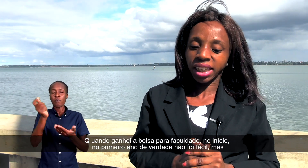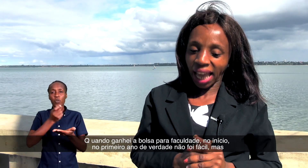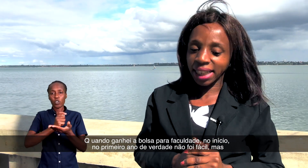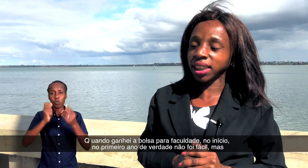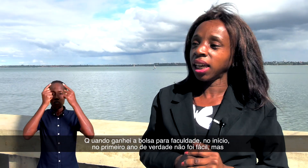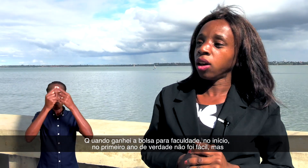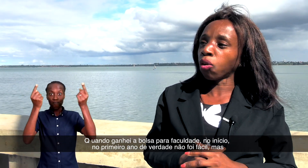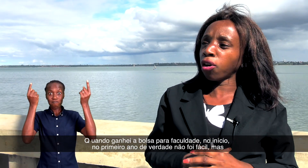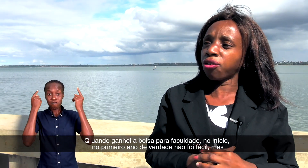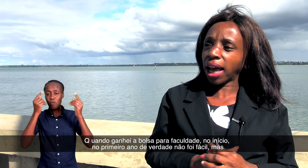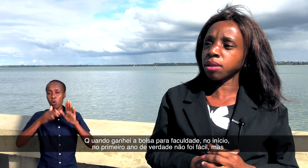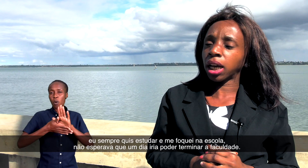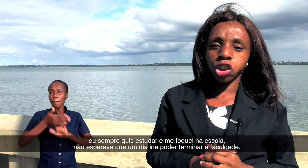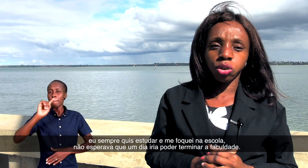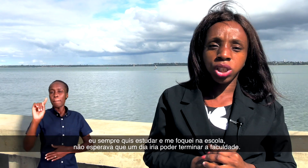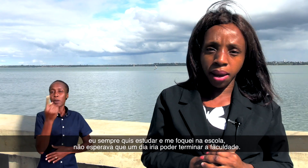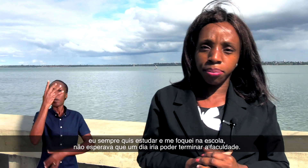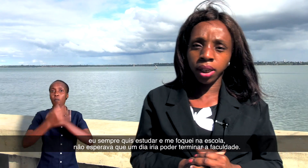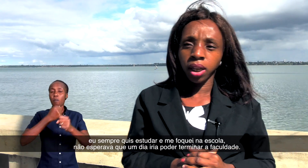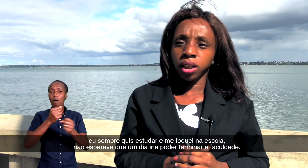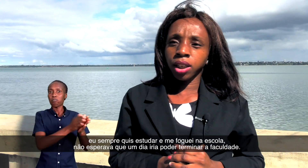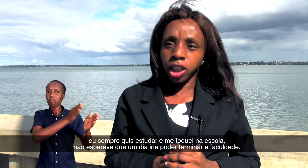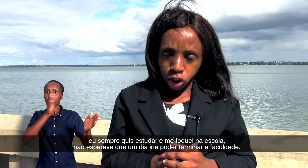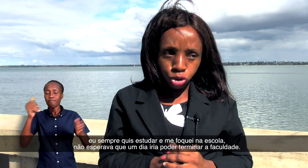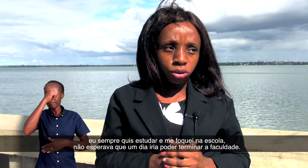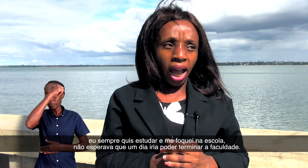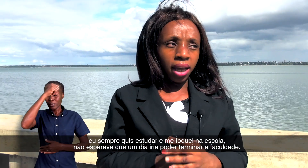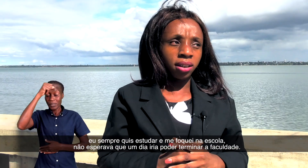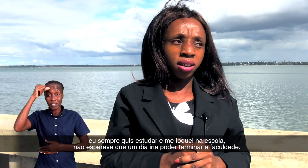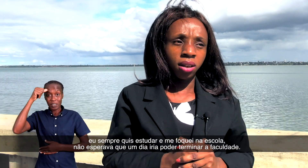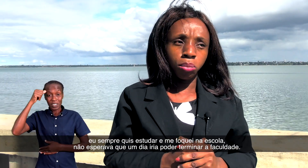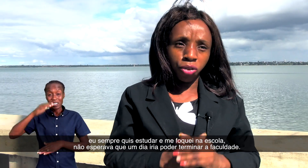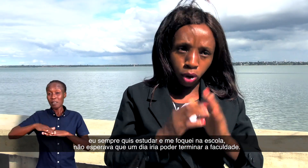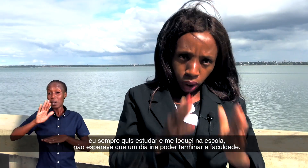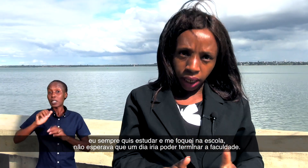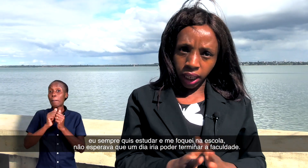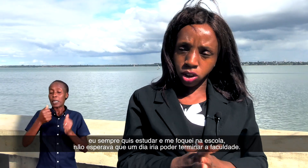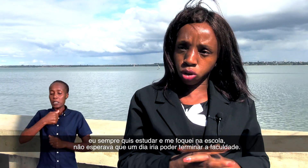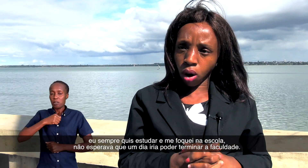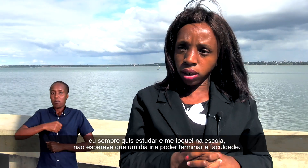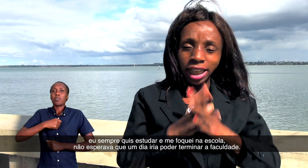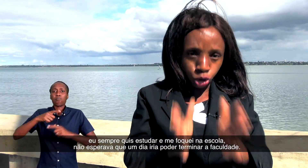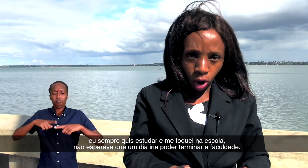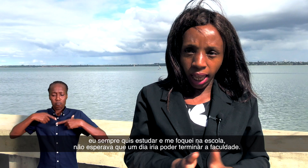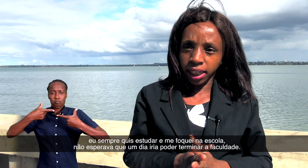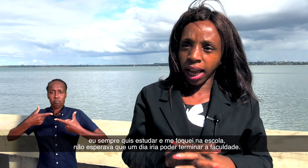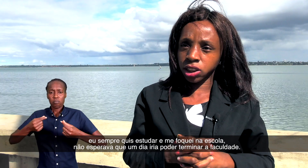verdade, não foi fácil, mas eu sempre quis estudar. Me foquei na escola, aliás.